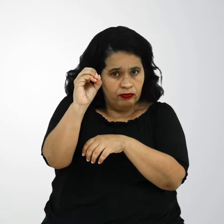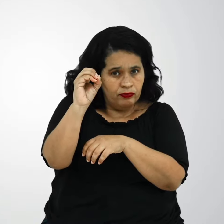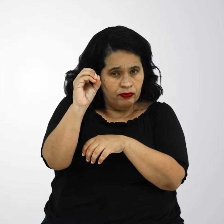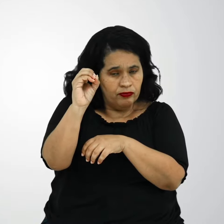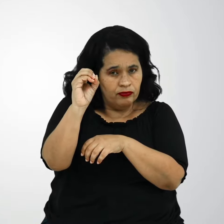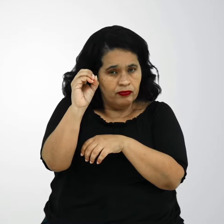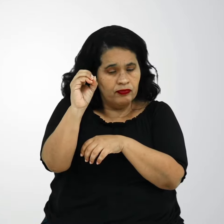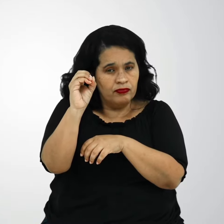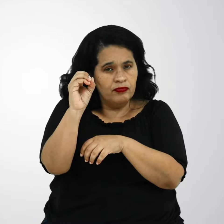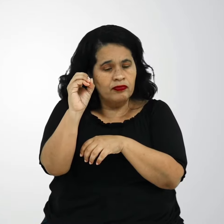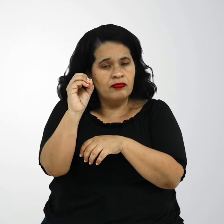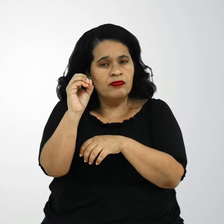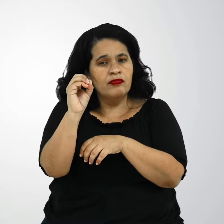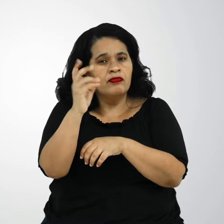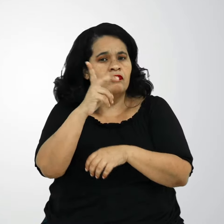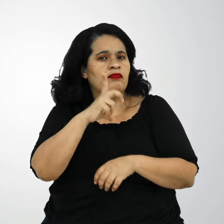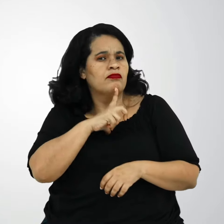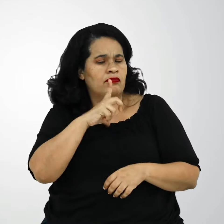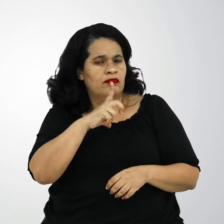lá, 15º ano de Tibério,